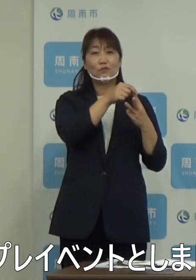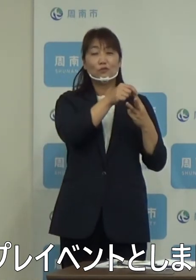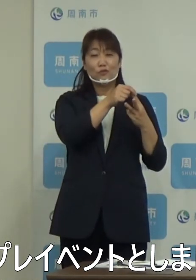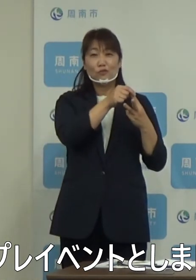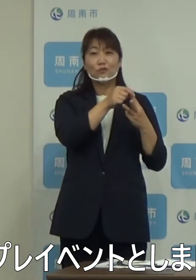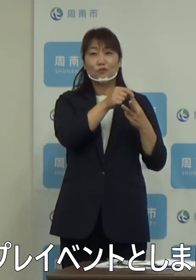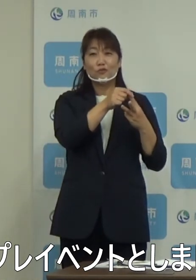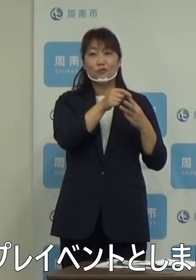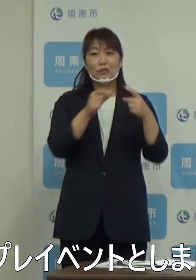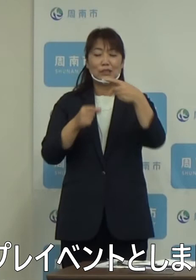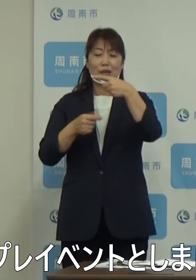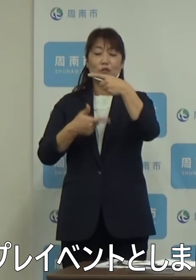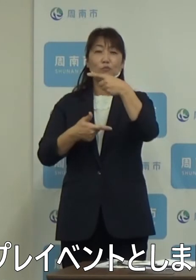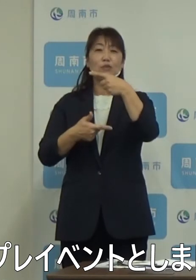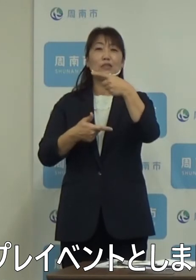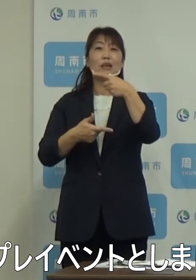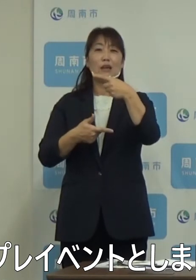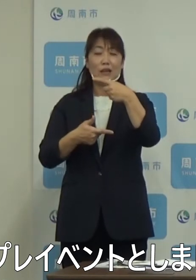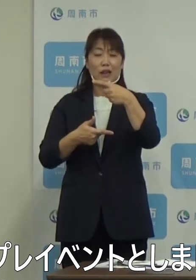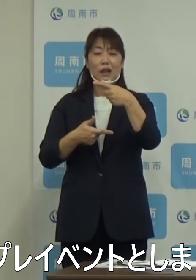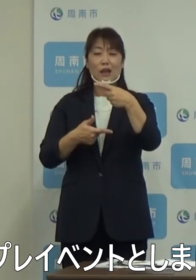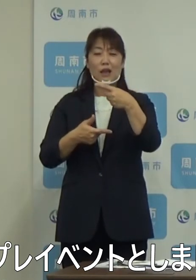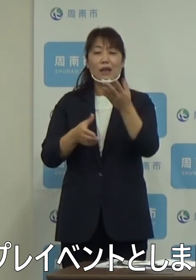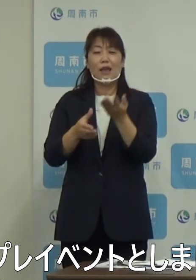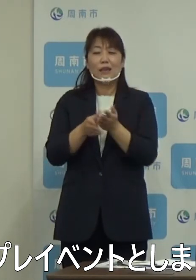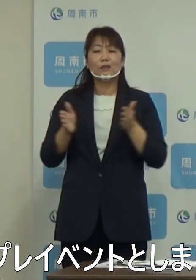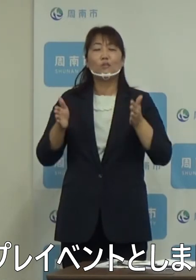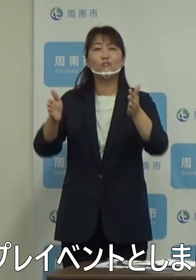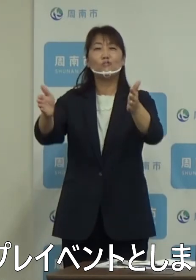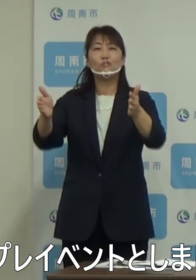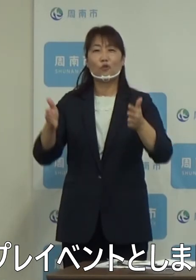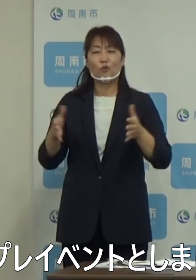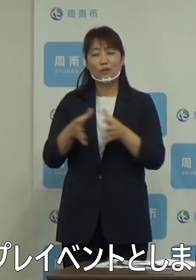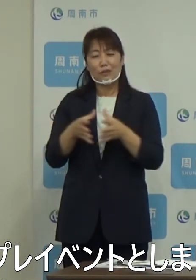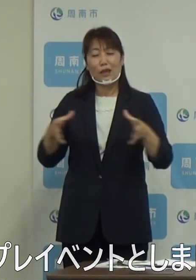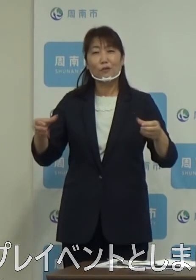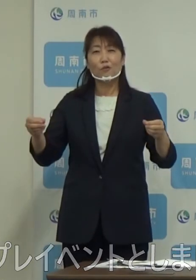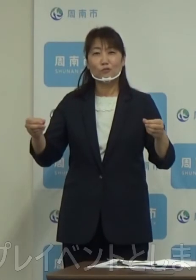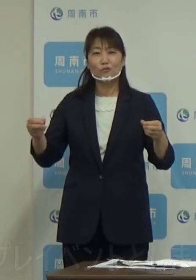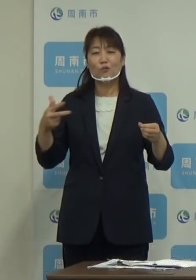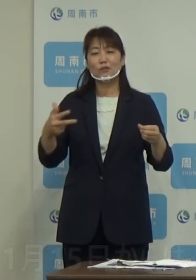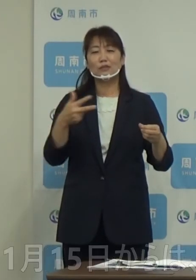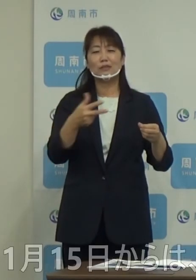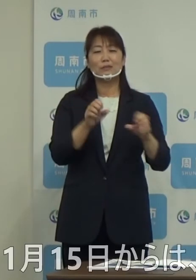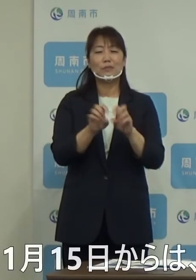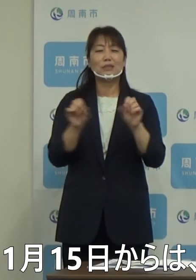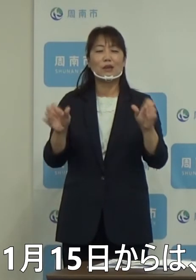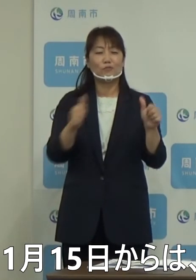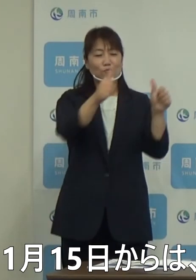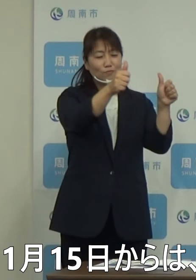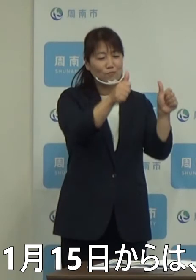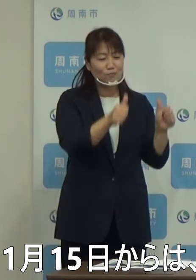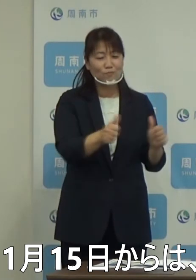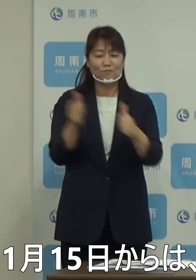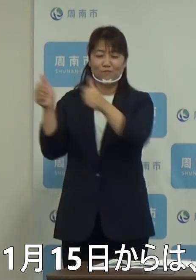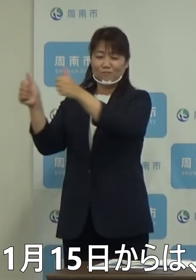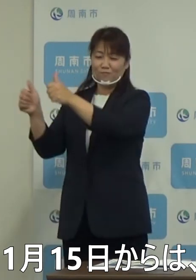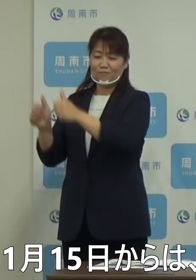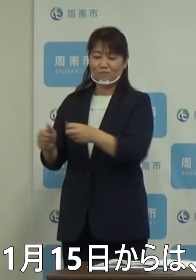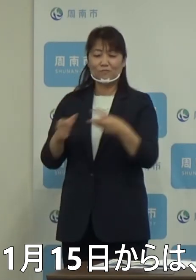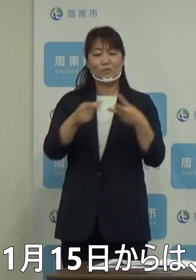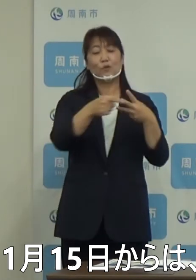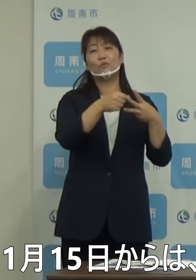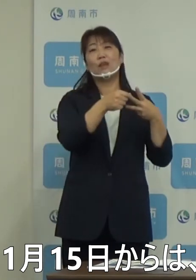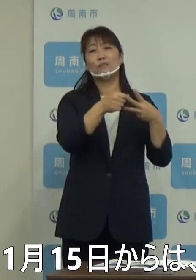北自由通路を利用した全国の工場夜景都市の PR、 1月15日から